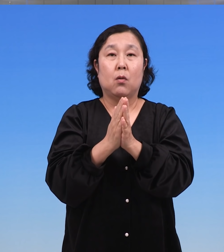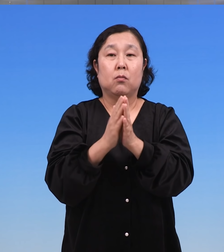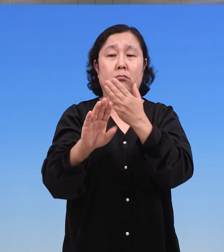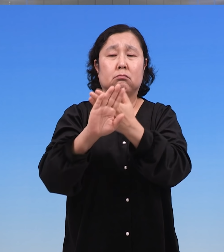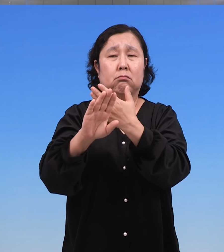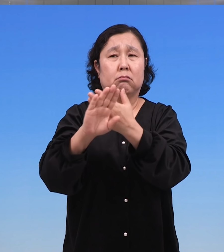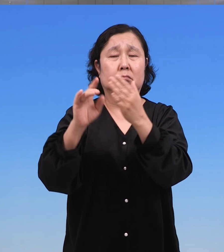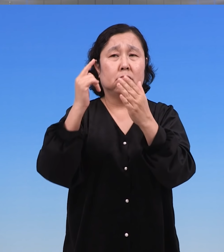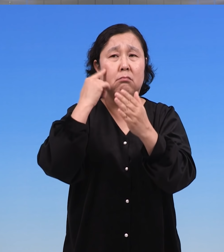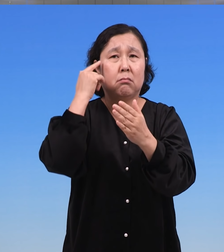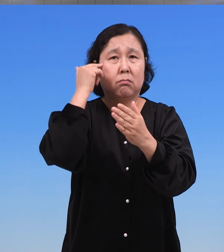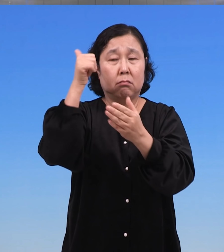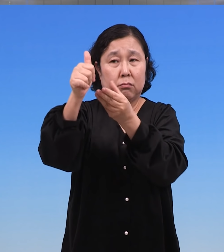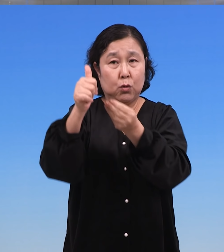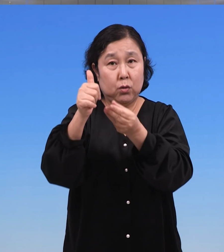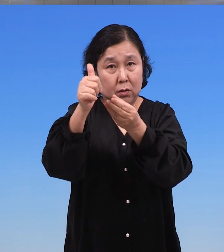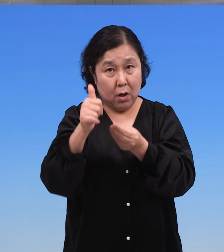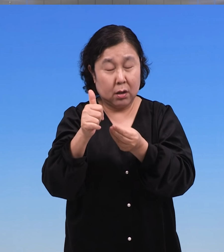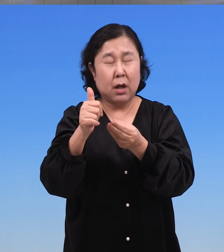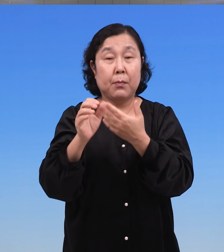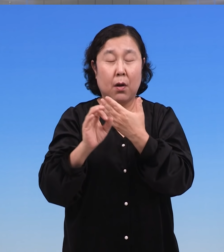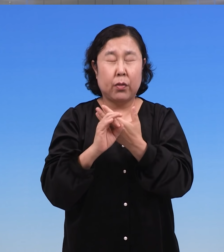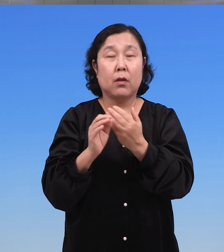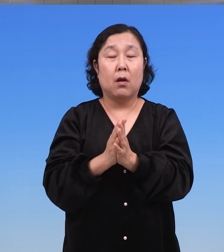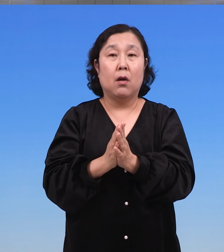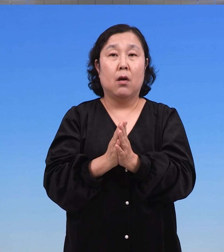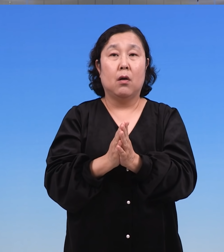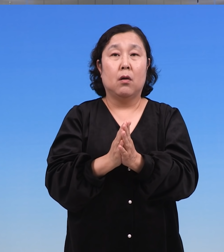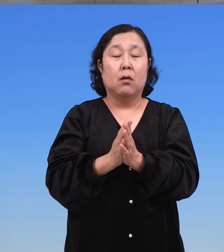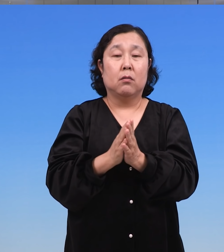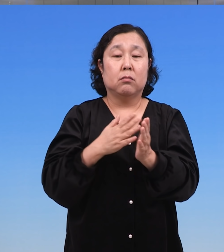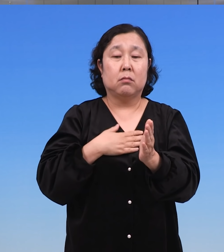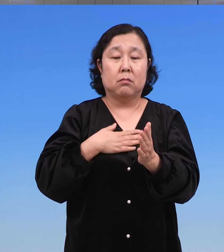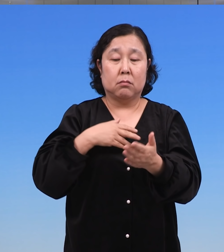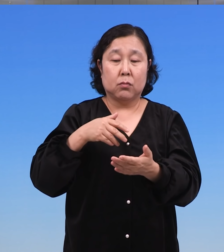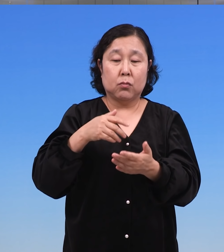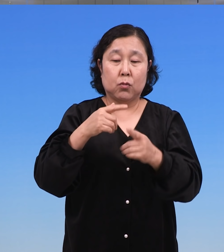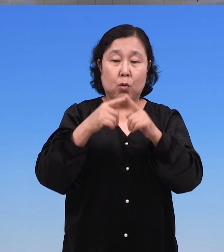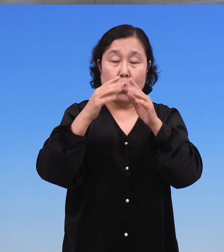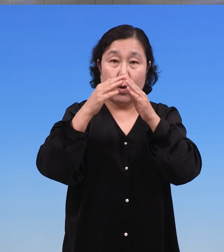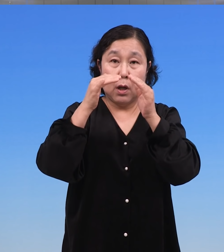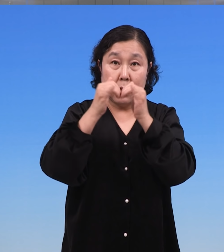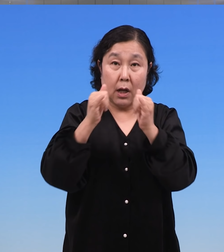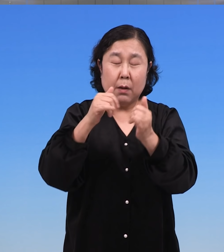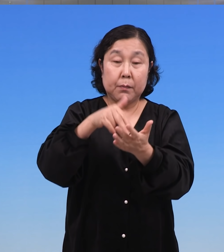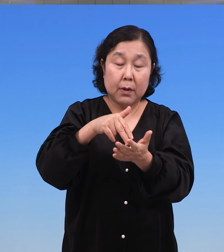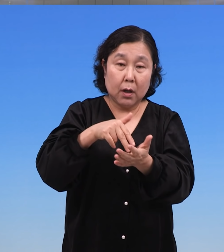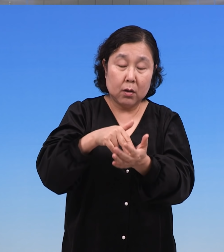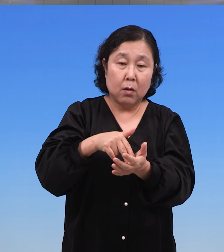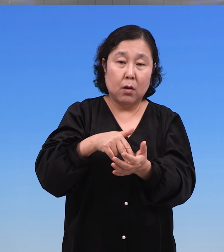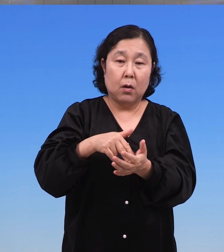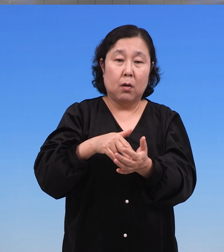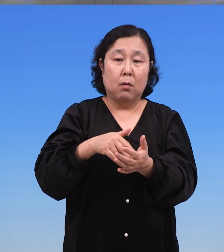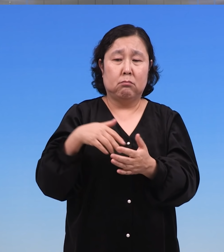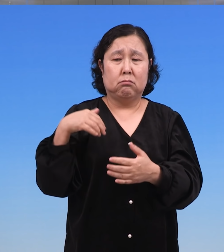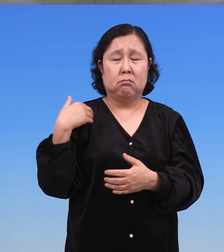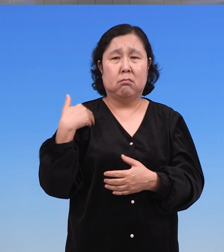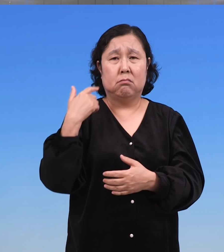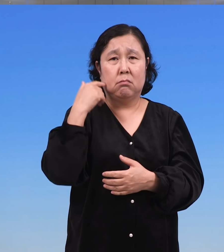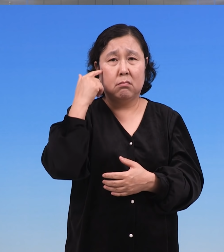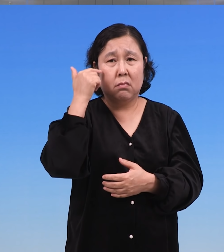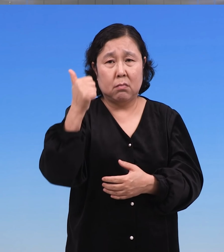15명을 외부 목사님들 중에서 세운다고 하는데 성도 입장에서 알지도 못하는 그 낯선